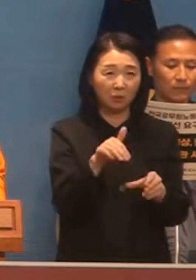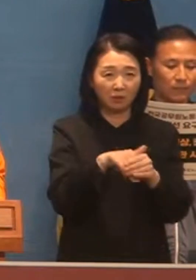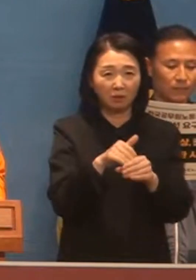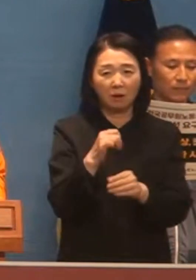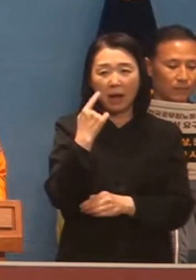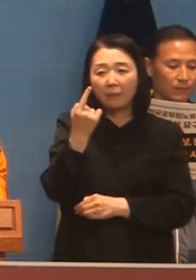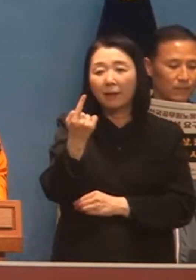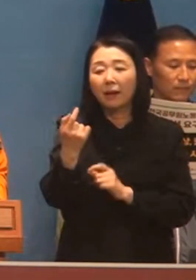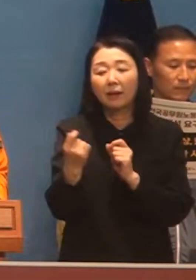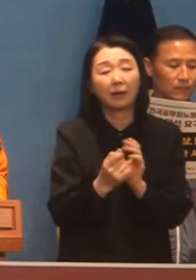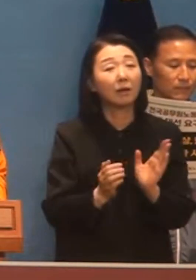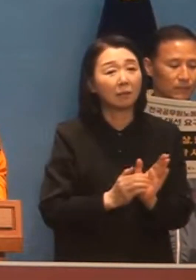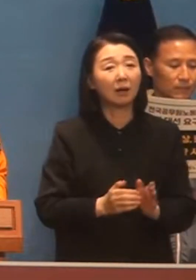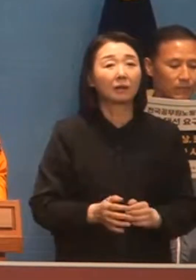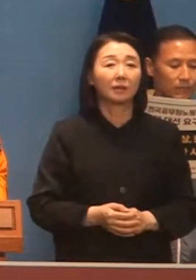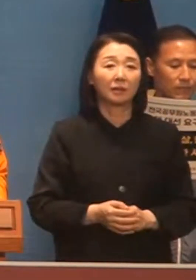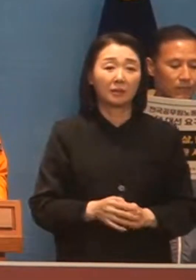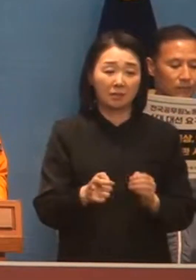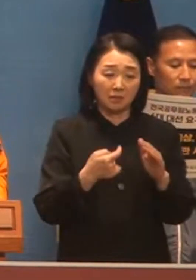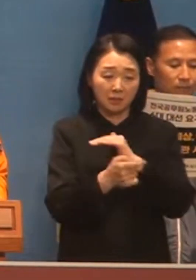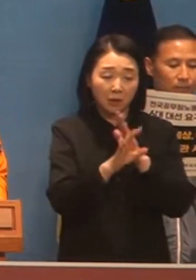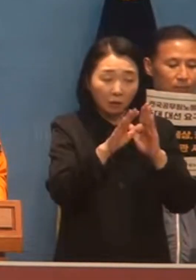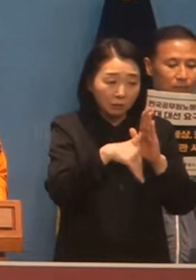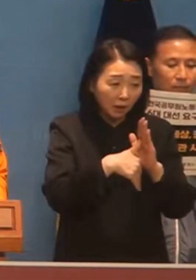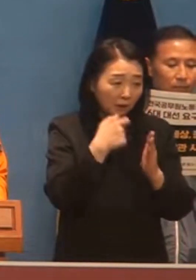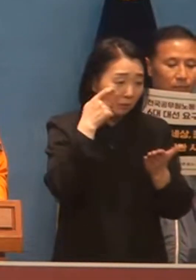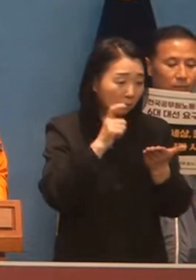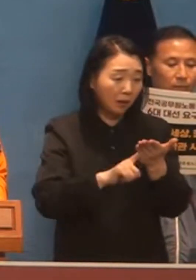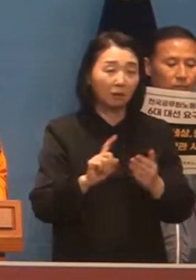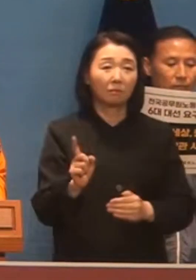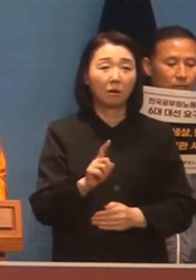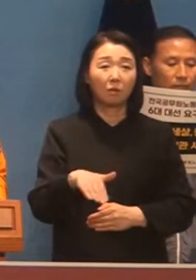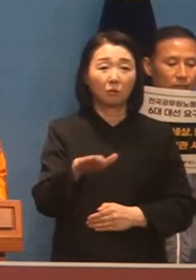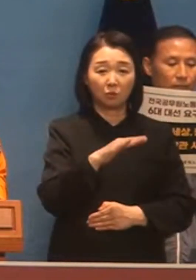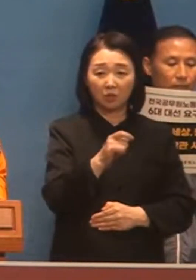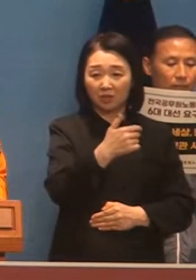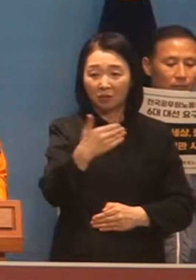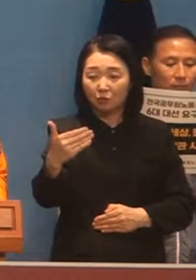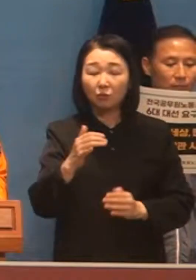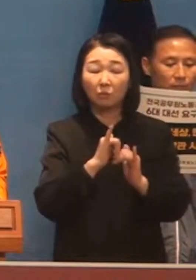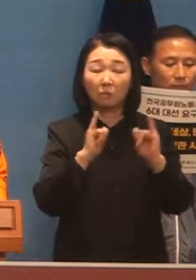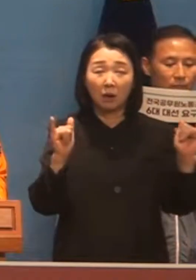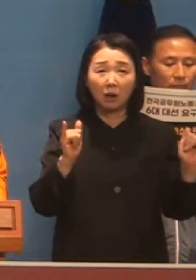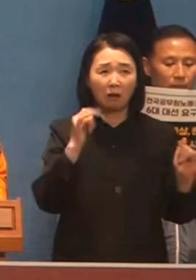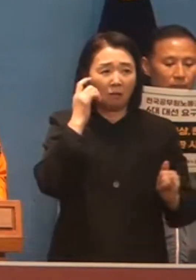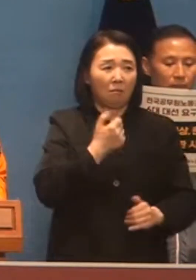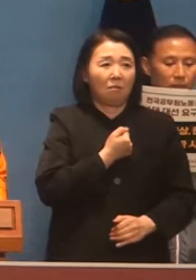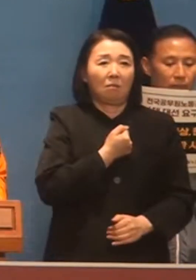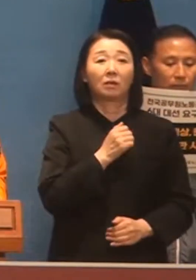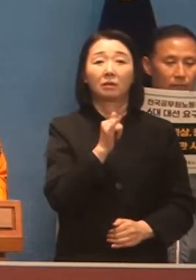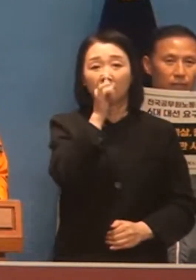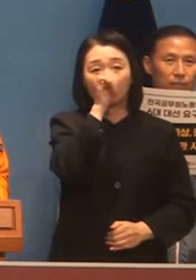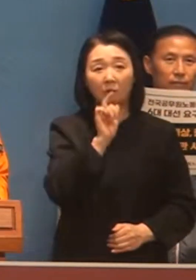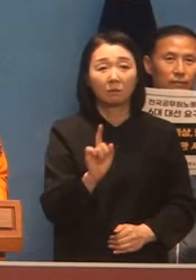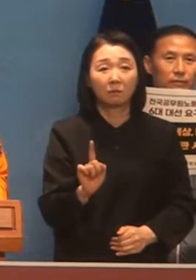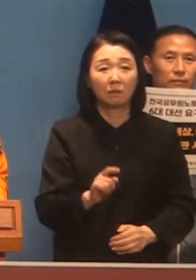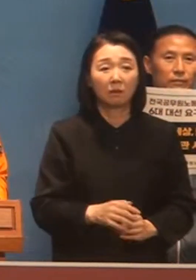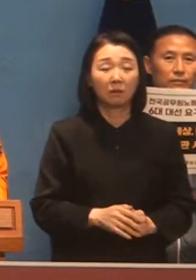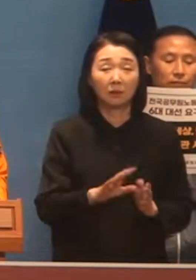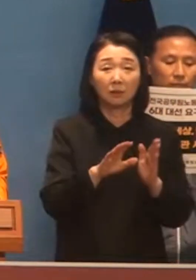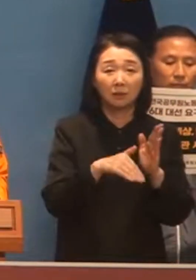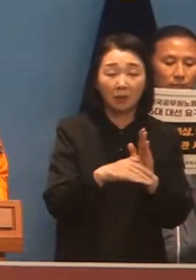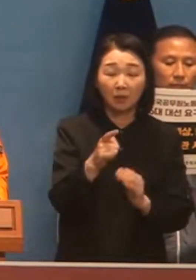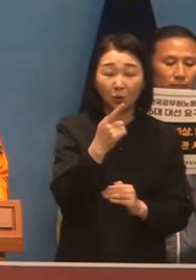다가오게 되었다. 계엄 당시 상황에서 드러난 사실 중 우리 소방관들에게 특히 충격을 준 일이 있었다.